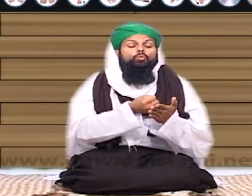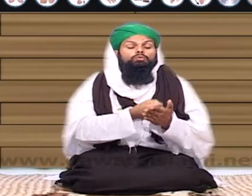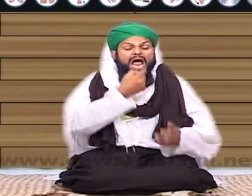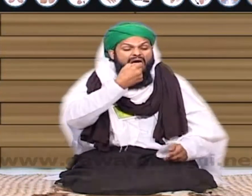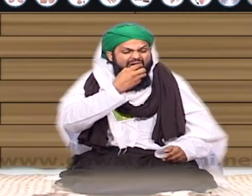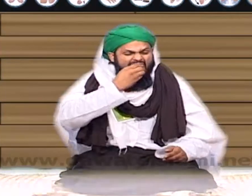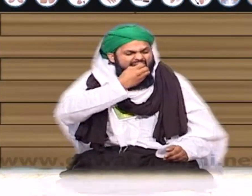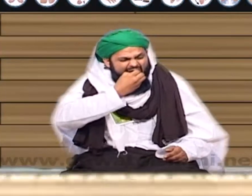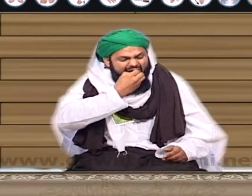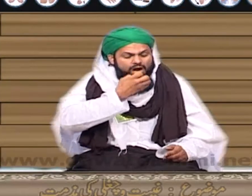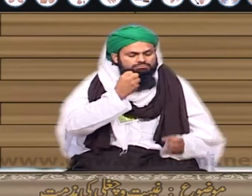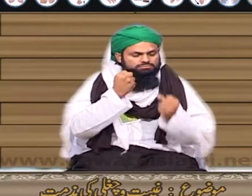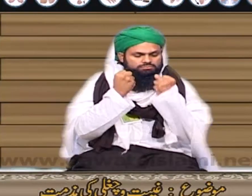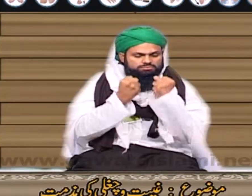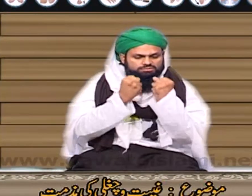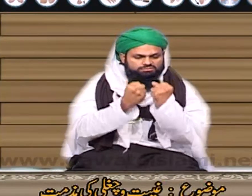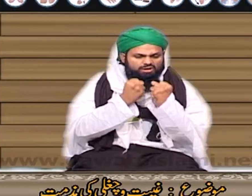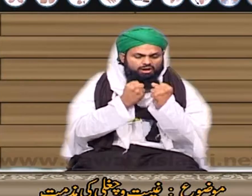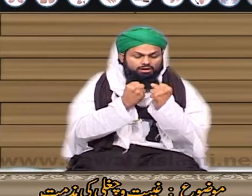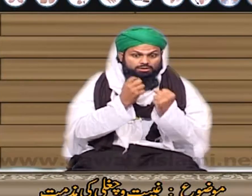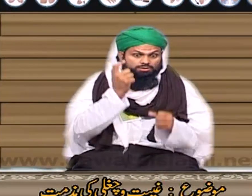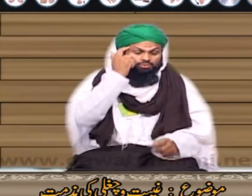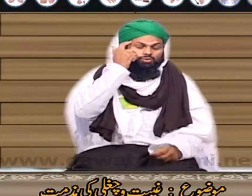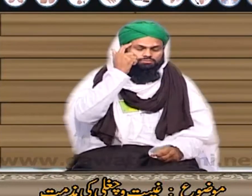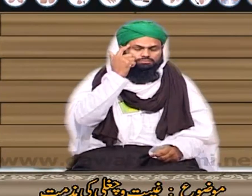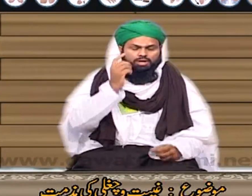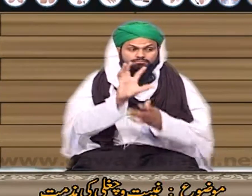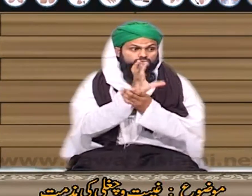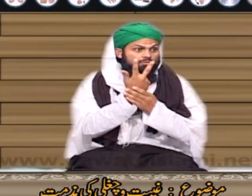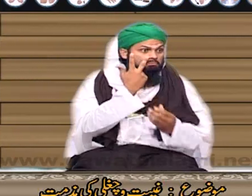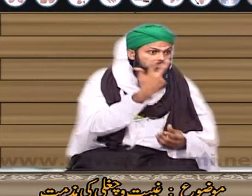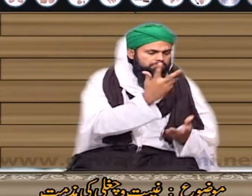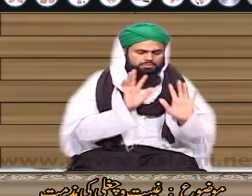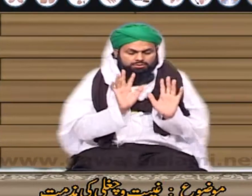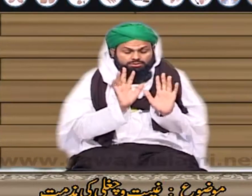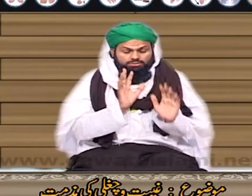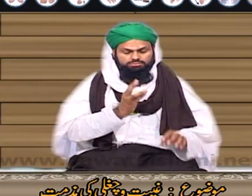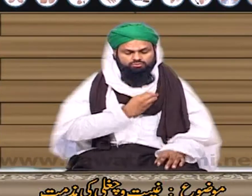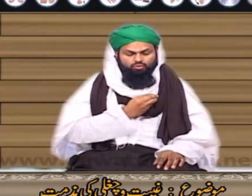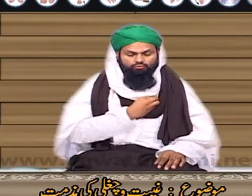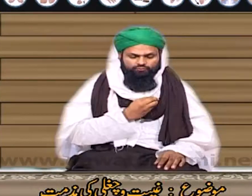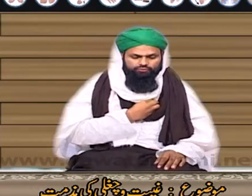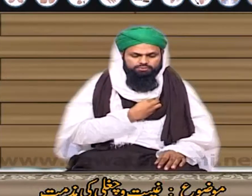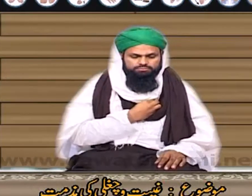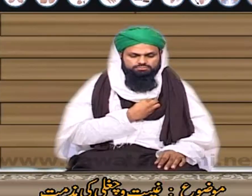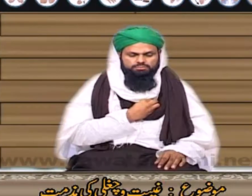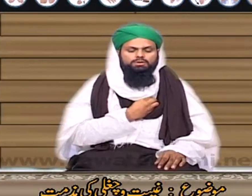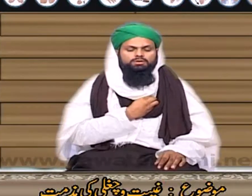کر ذرا تجربہ کرے کتنی تکلیف ہوتی ہے، اور کھینچ کر کوئی گدی سے نکال لے، ہم سوچ بھی نہیں سکتے، ایسی سزا دنیا میں ہم نے دیکھی بھی نہیں۔ اور